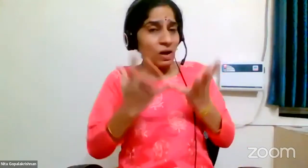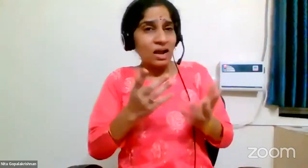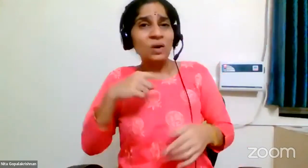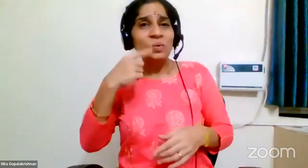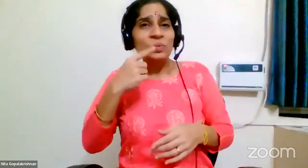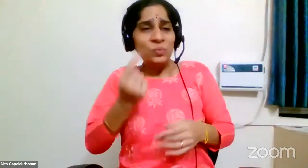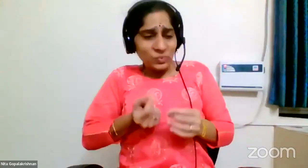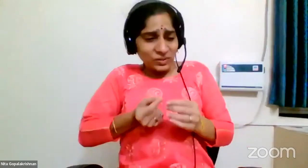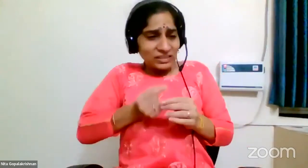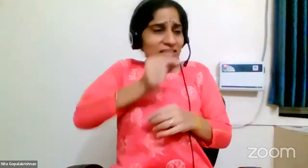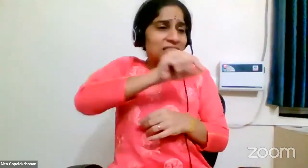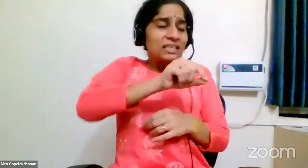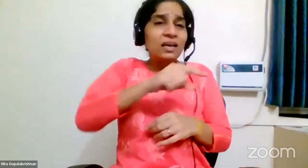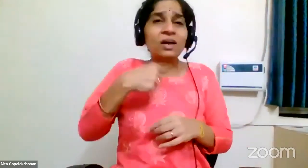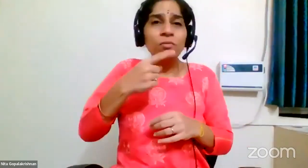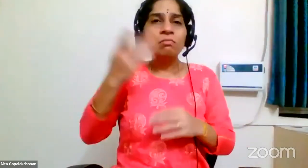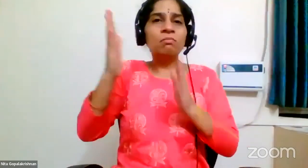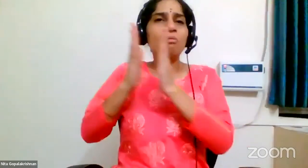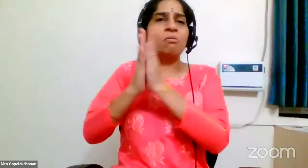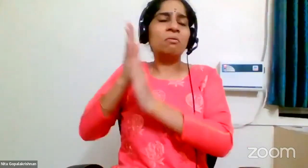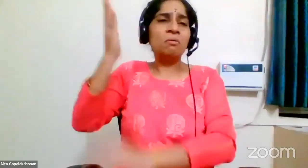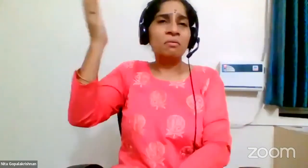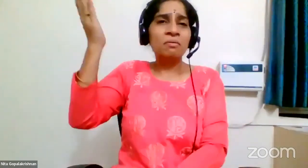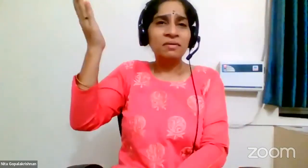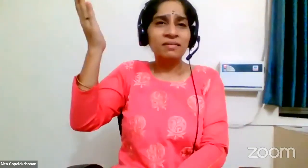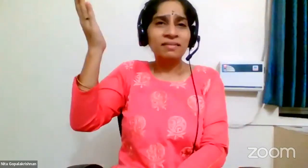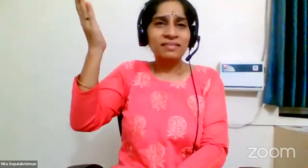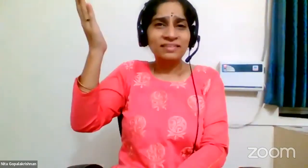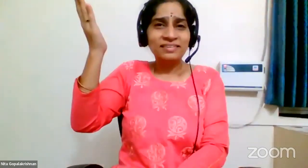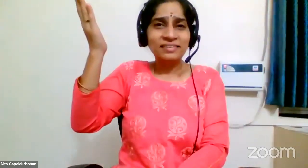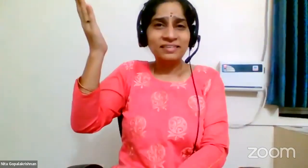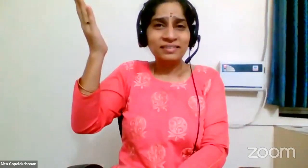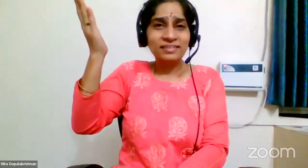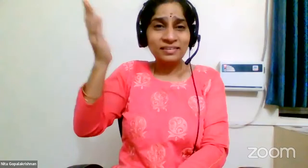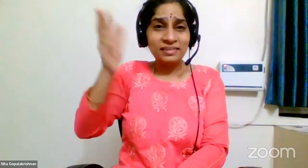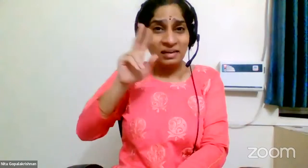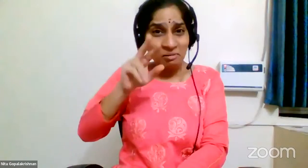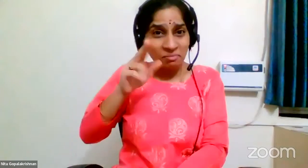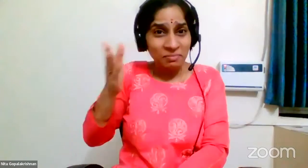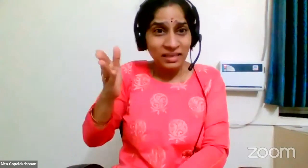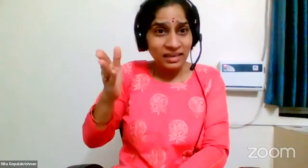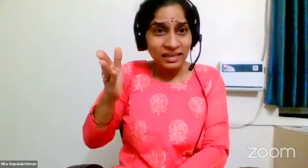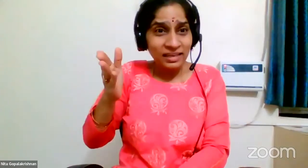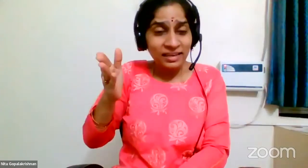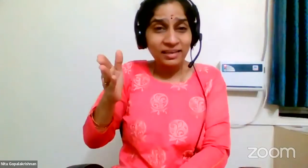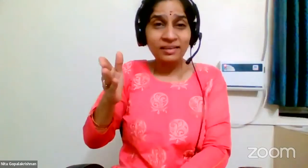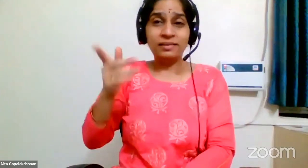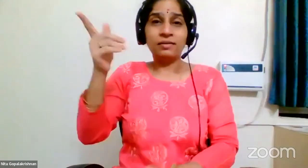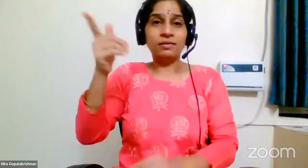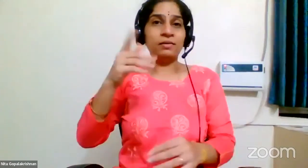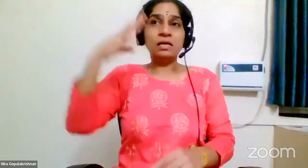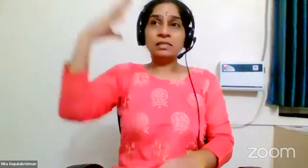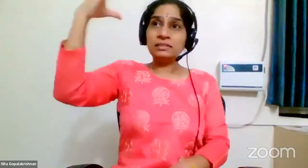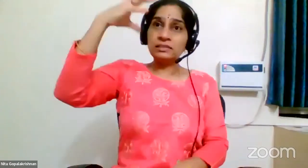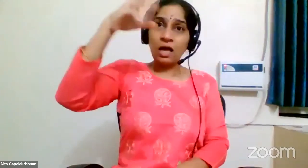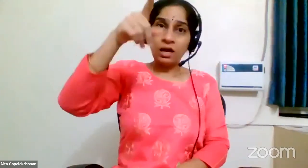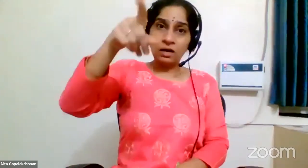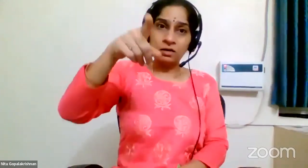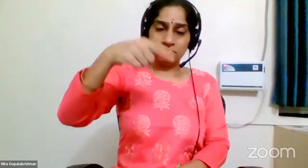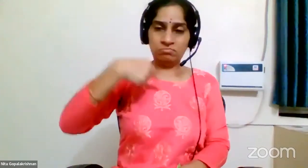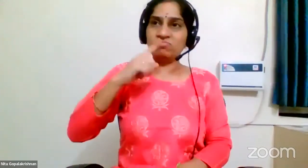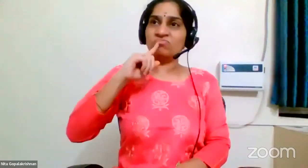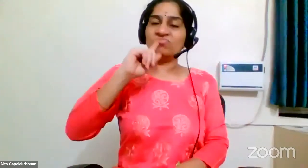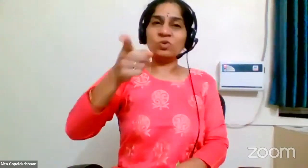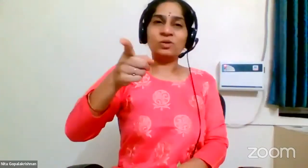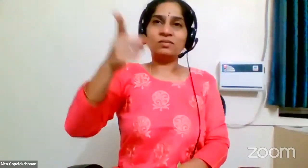इत्यादि हैं, भगवान आगे बताते हैं कि ये जो सूर्य है चंद्रमा है ये प्रकाश दे रहे हैं, ये मेरे डर से चल रहे हैं। भगवान